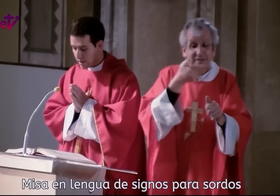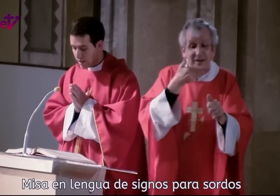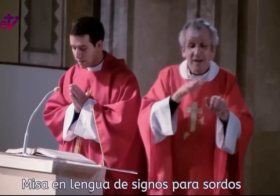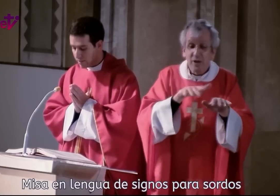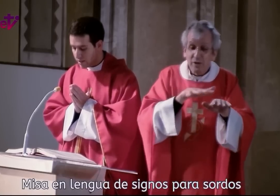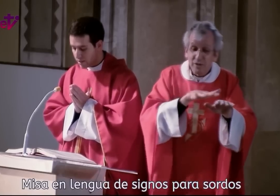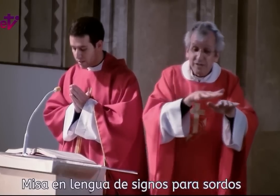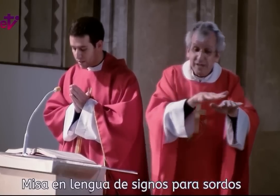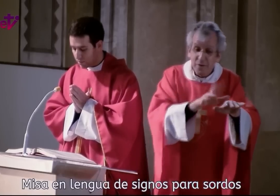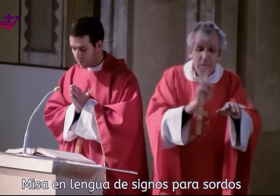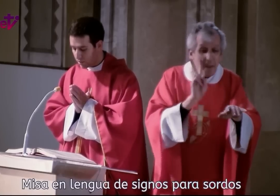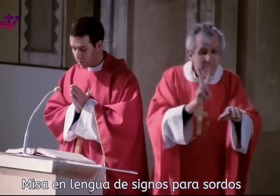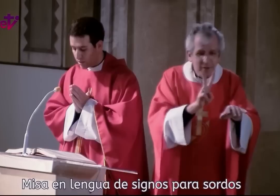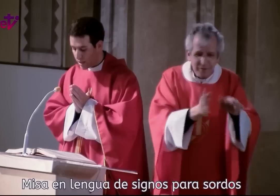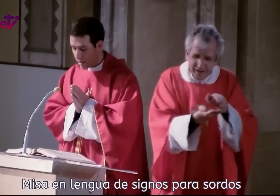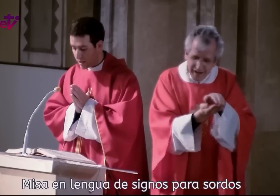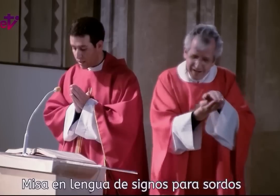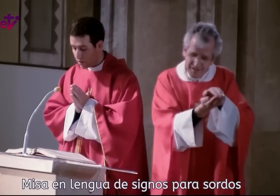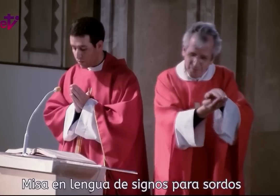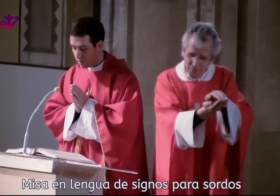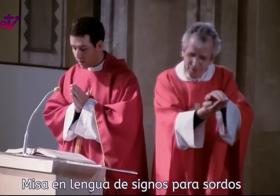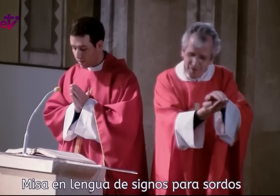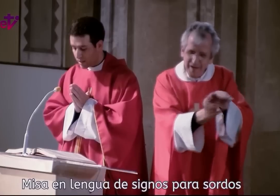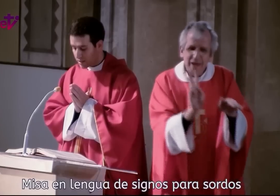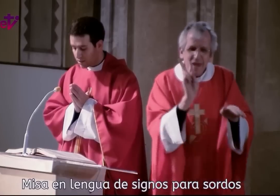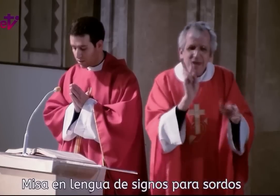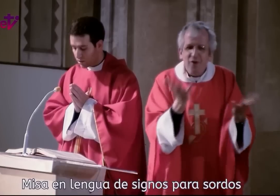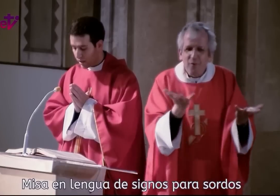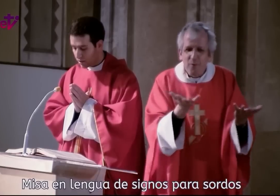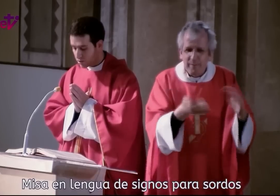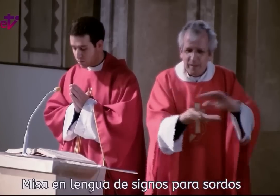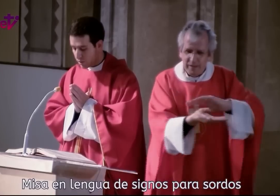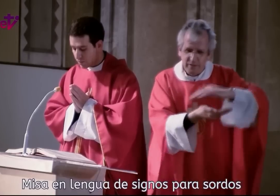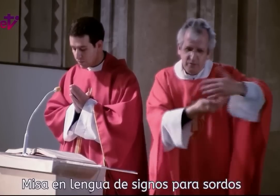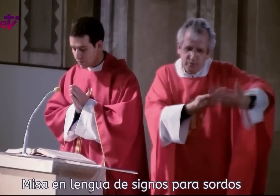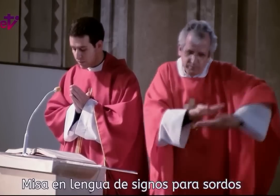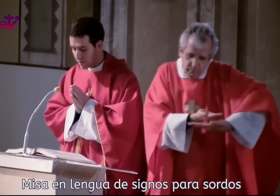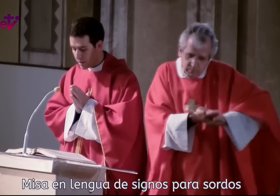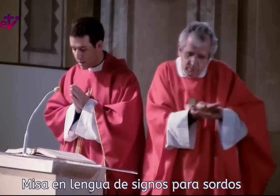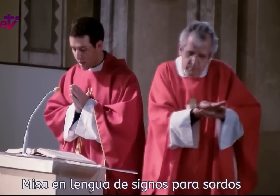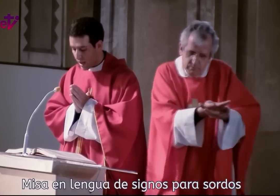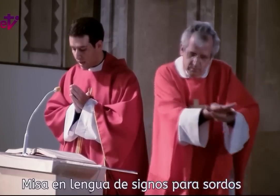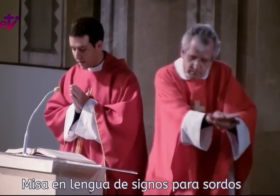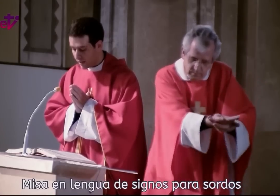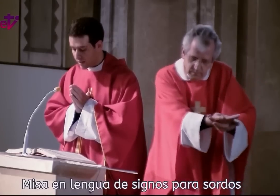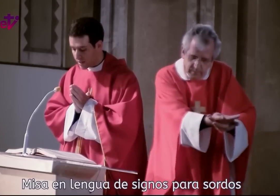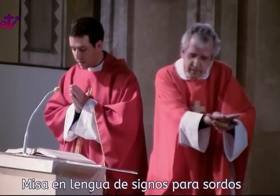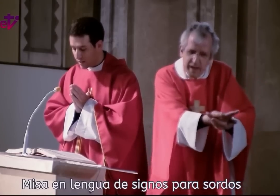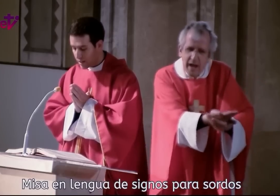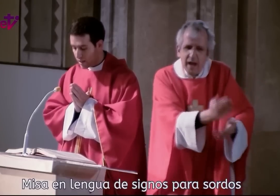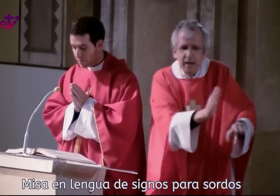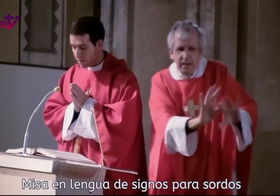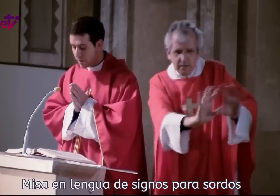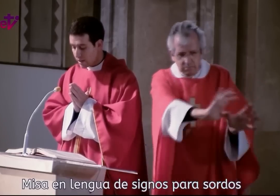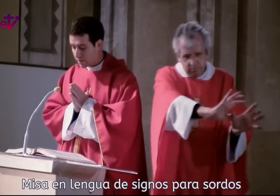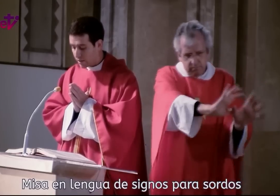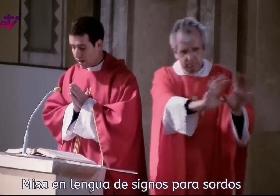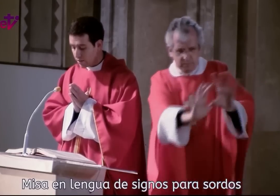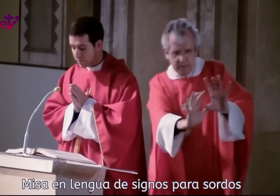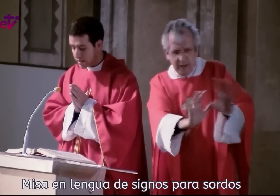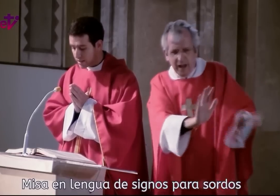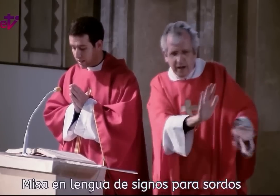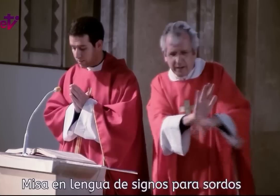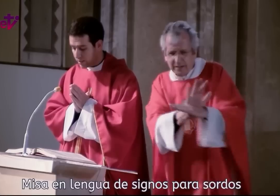siguieron y vieron el sepulcro y cómo había sido colocado su cuerpo. Al regresar,